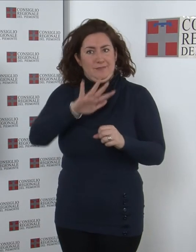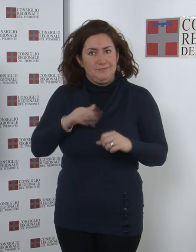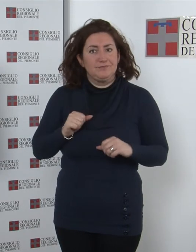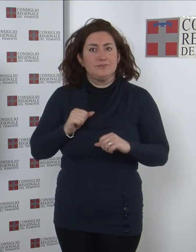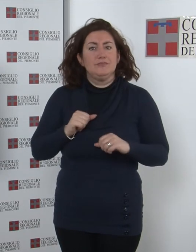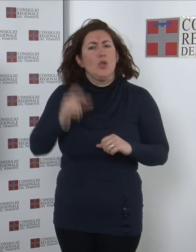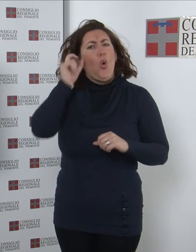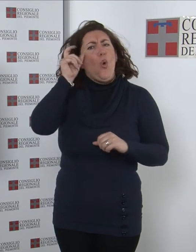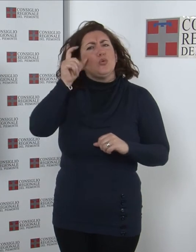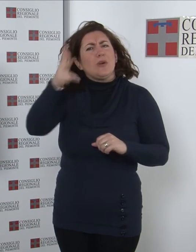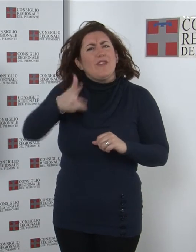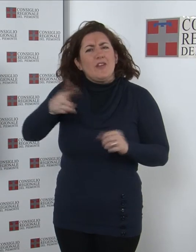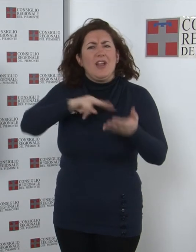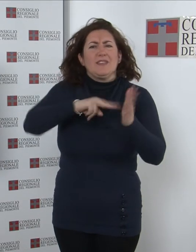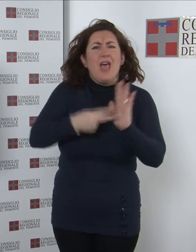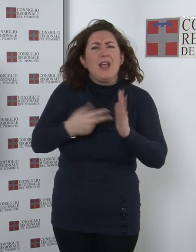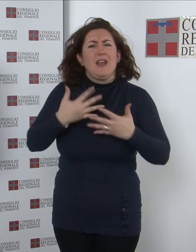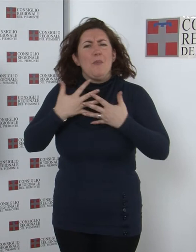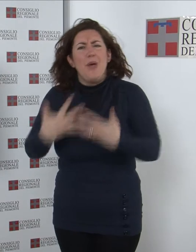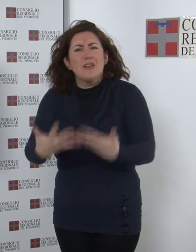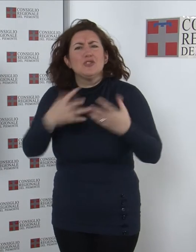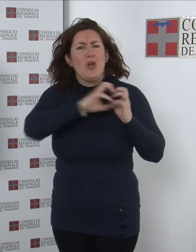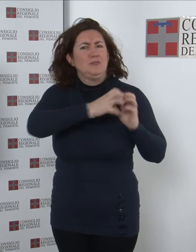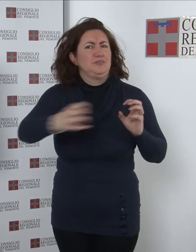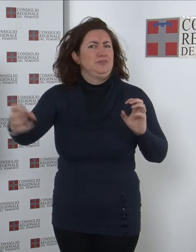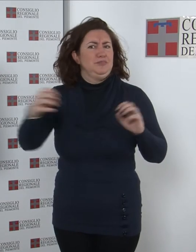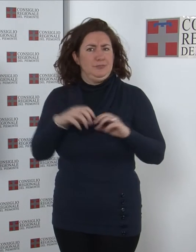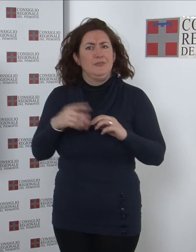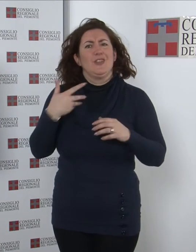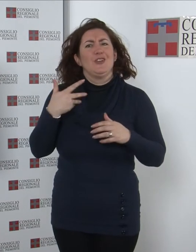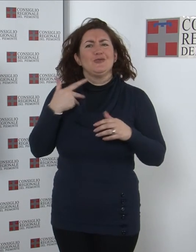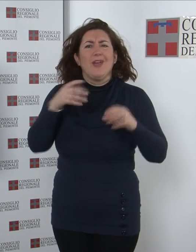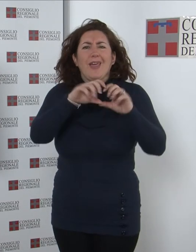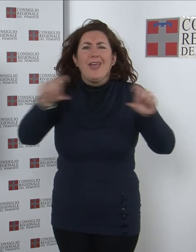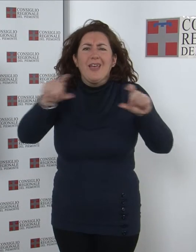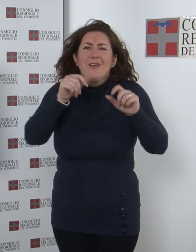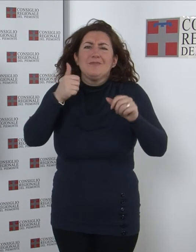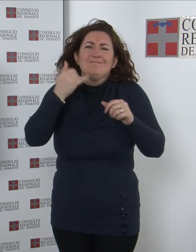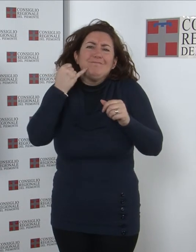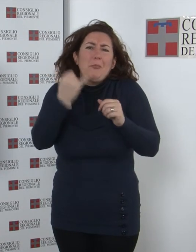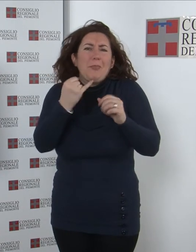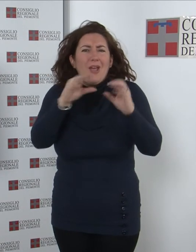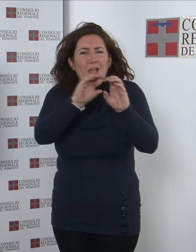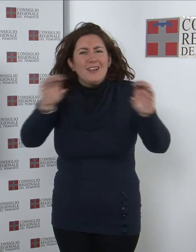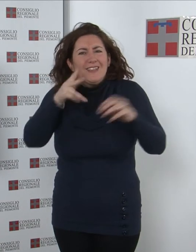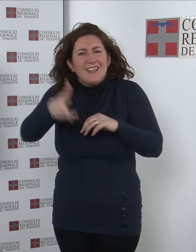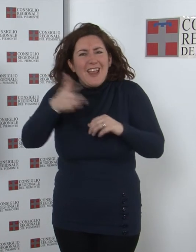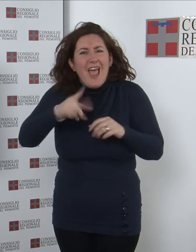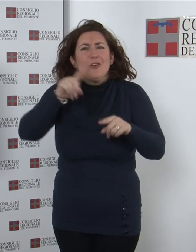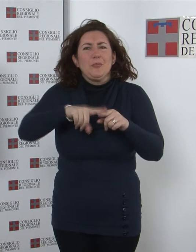ferroviaria l'allestimento propone pannelli fotografici e modellini di treni d'epoca stampe raffiguranti stazioni del passato e immagini